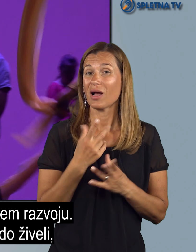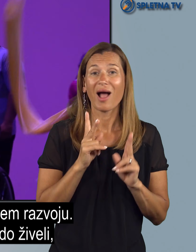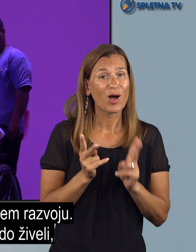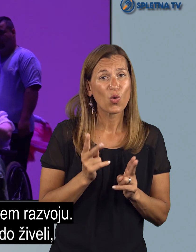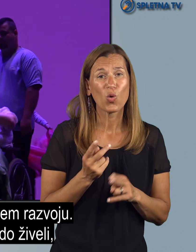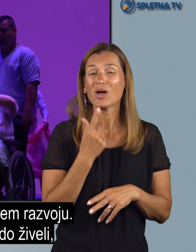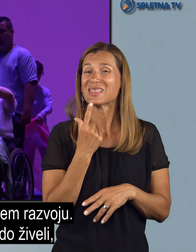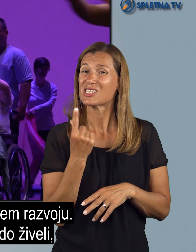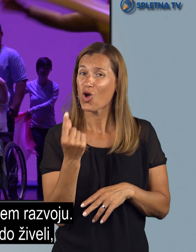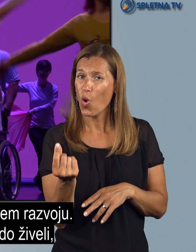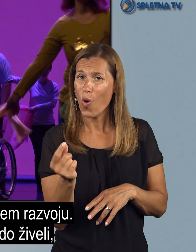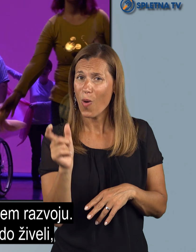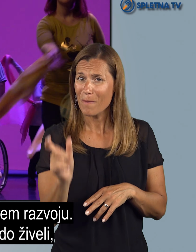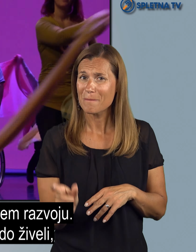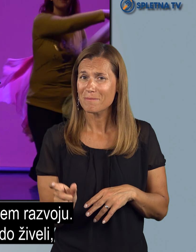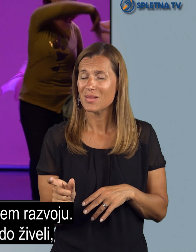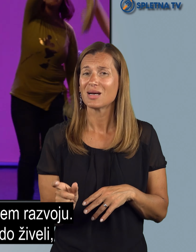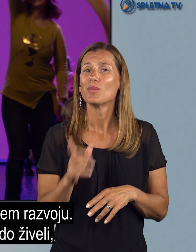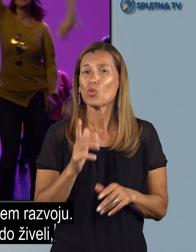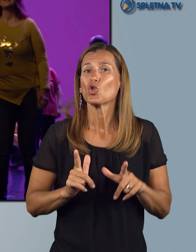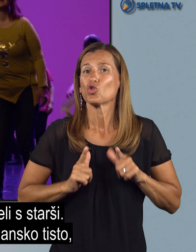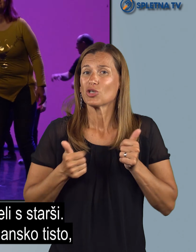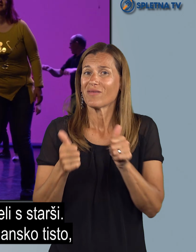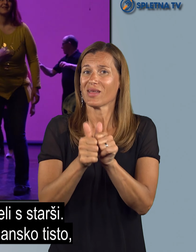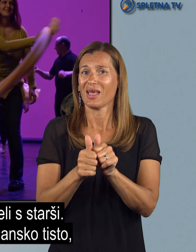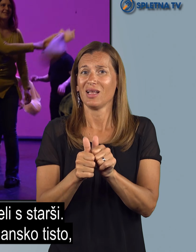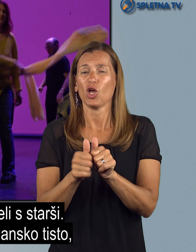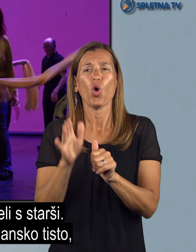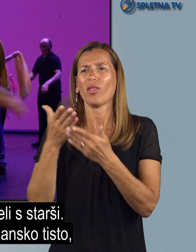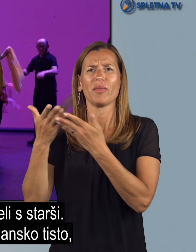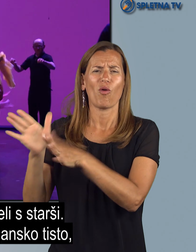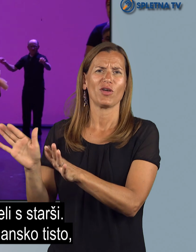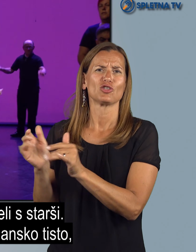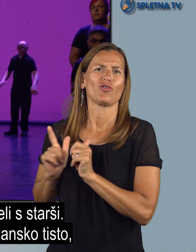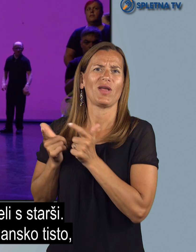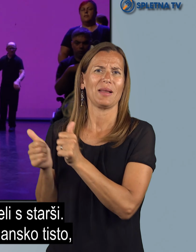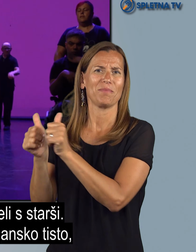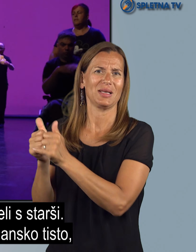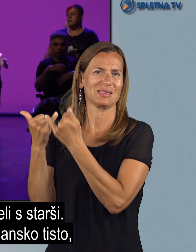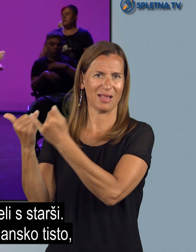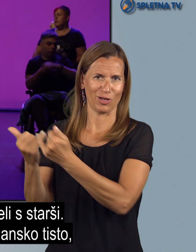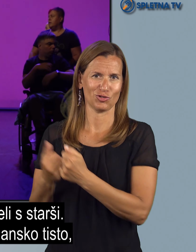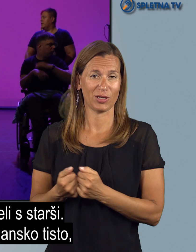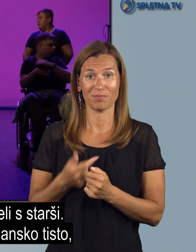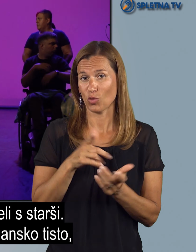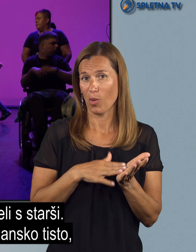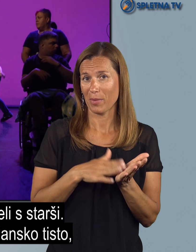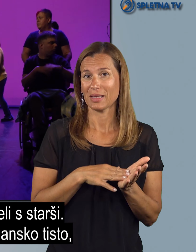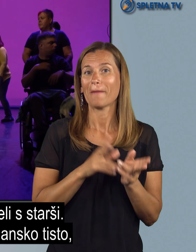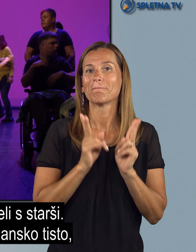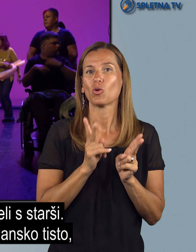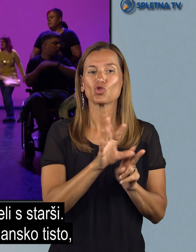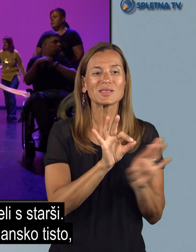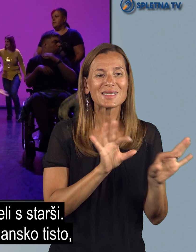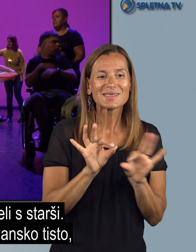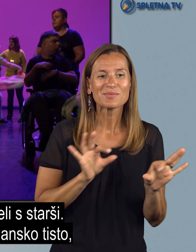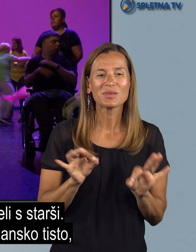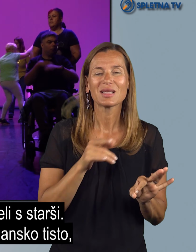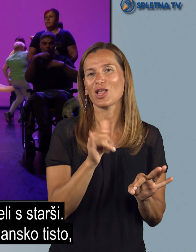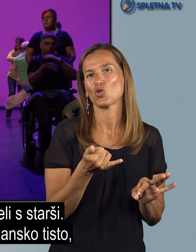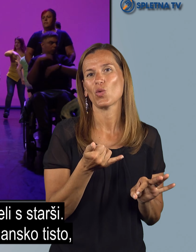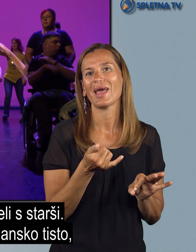živeli, ko ne bodo več živeli s svojimi starši. Se pravi, možnost izbire je tisto, kar si